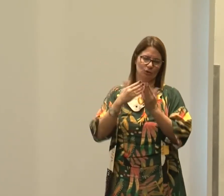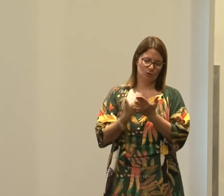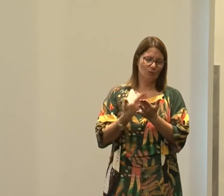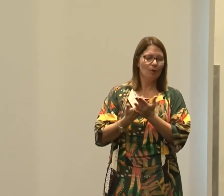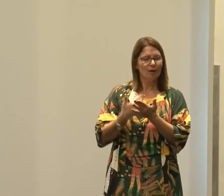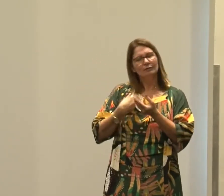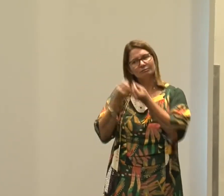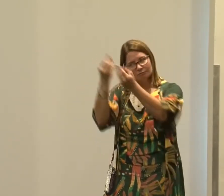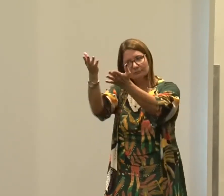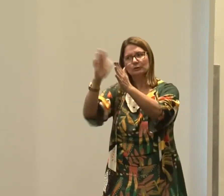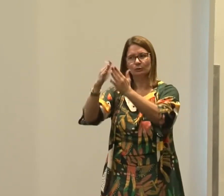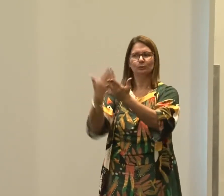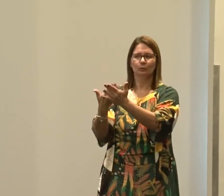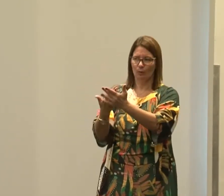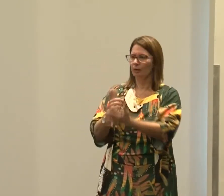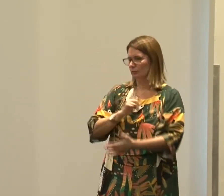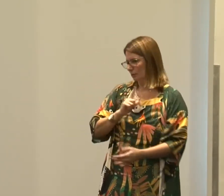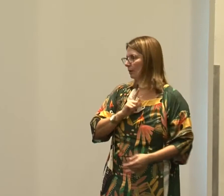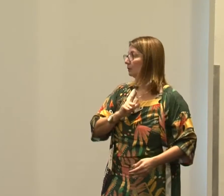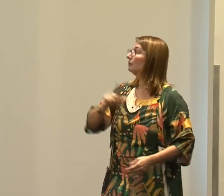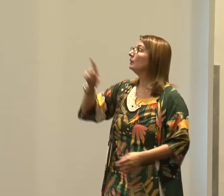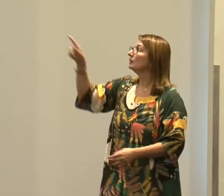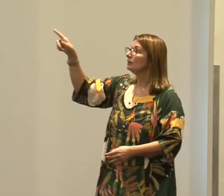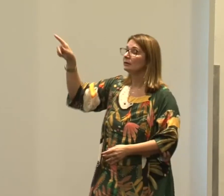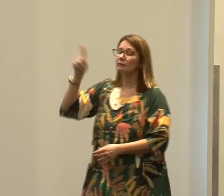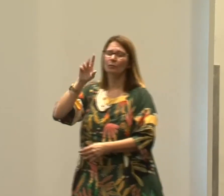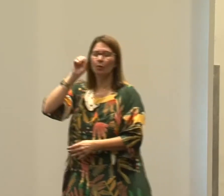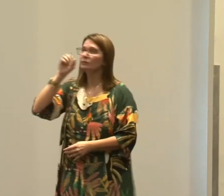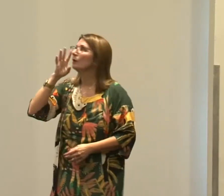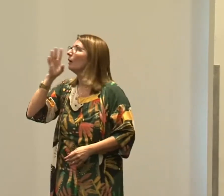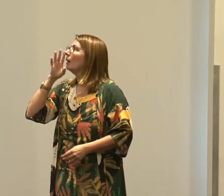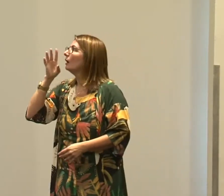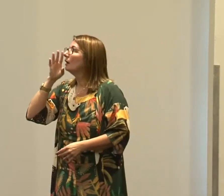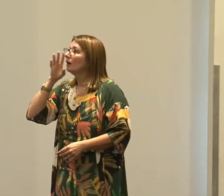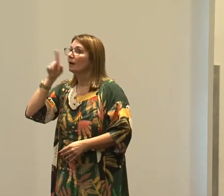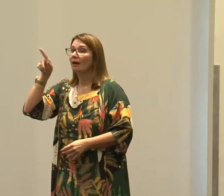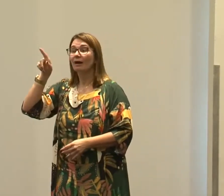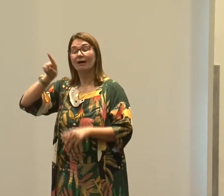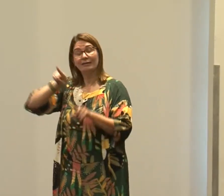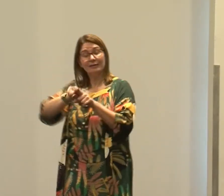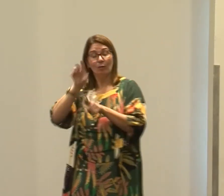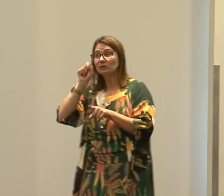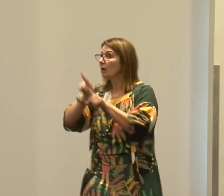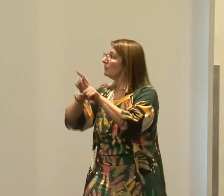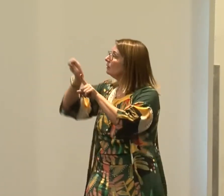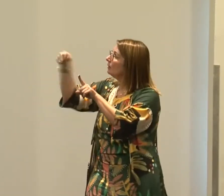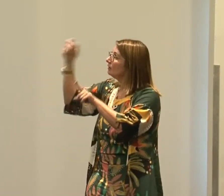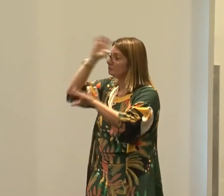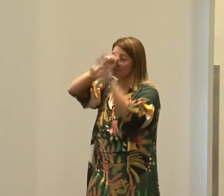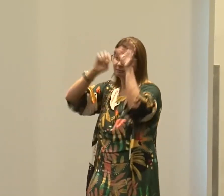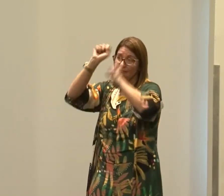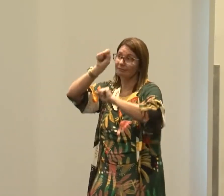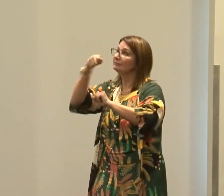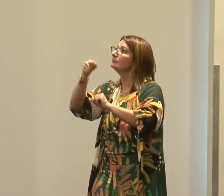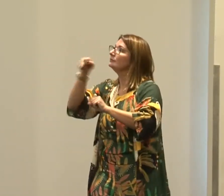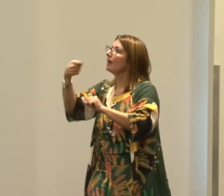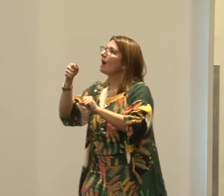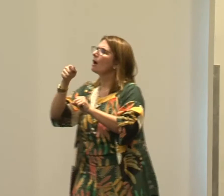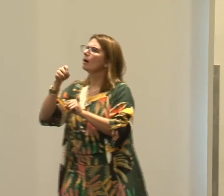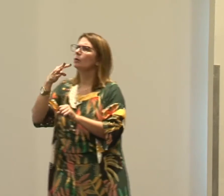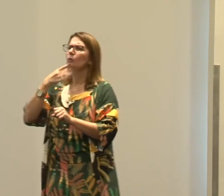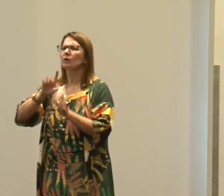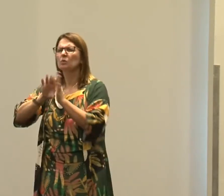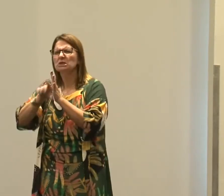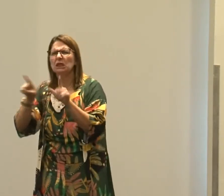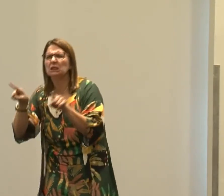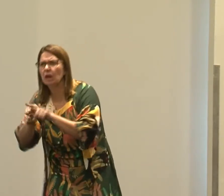queriam ver, né? Estava no site da escola, e a gente botou no site da escola e isso funcionou bastante.